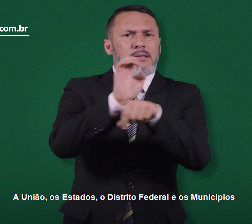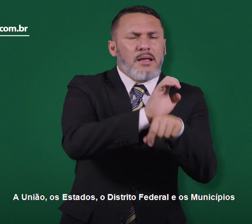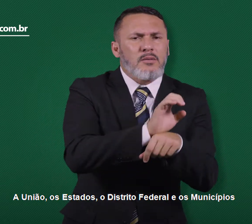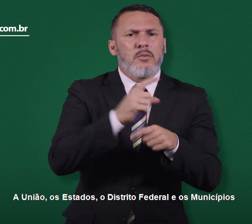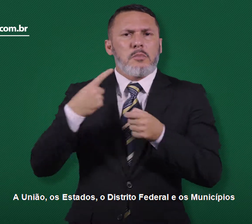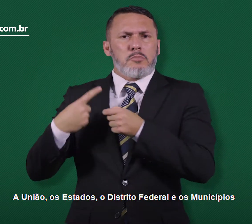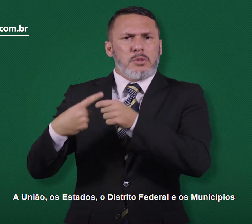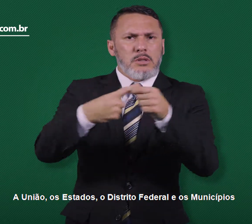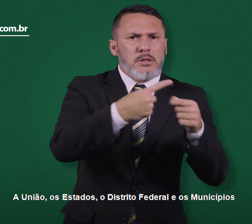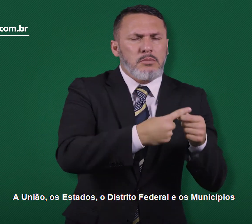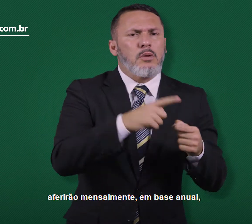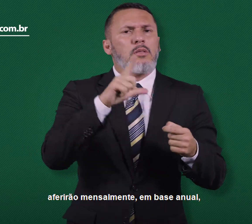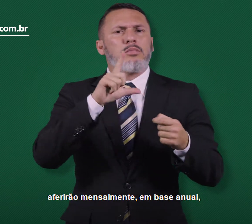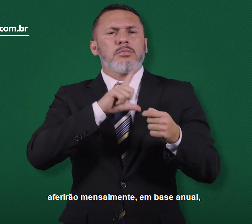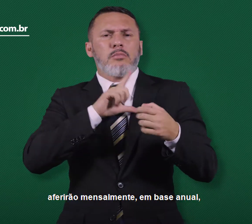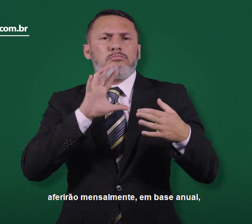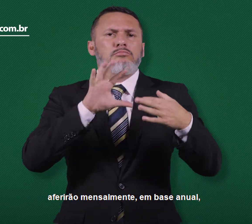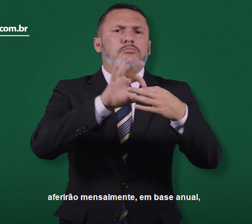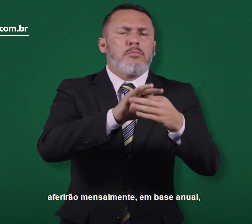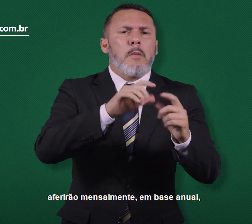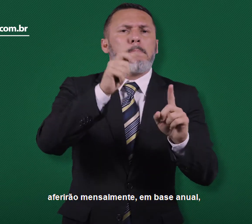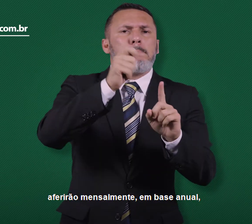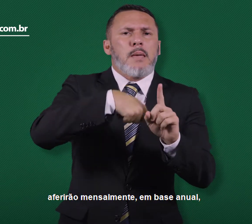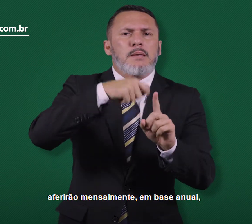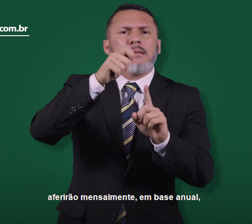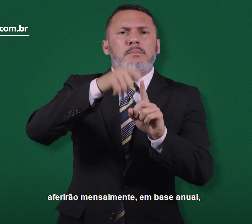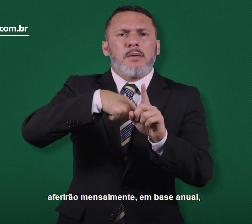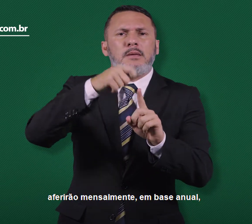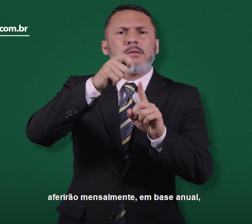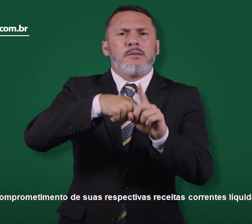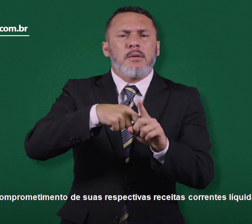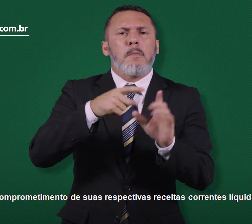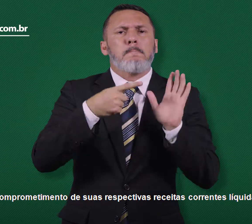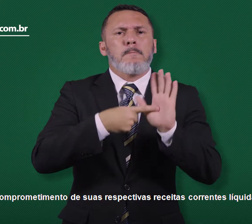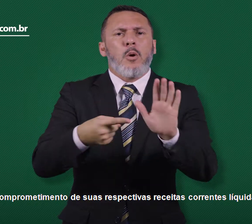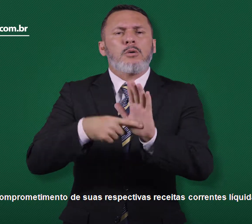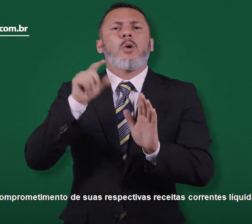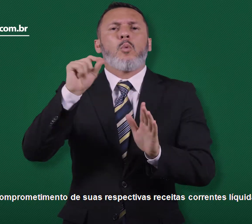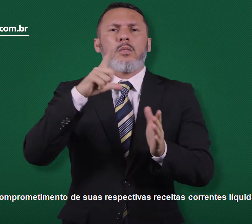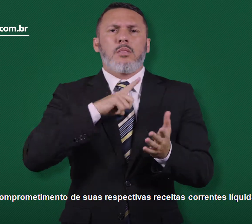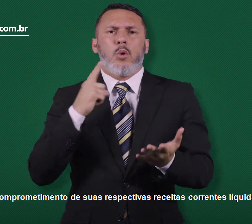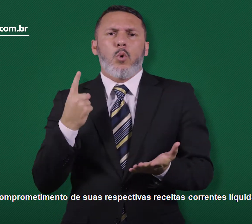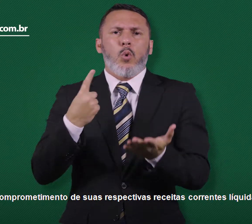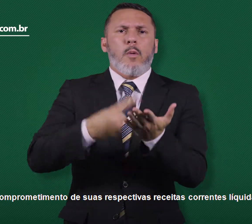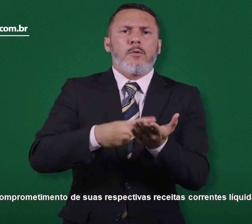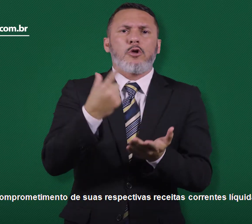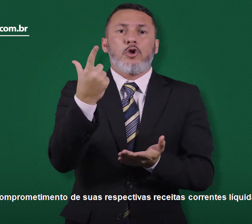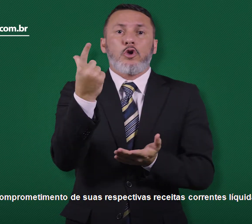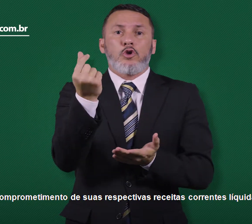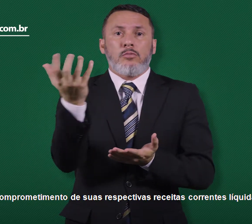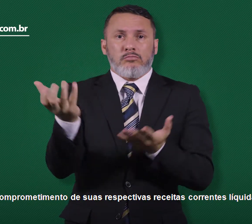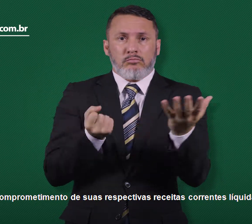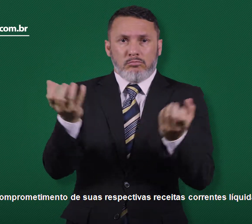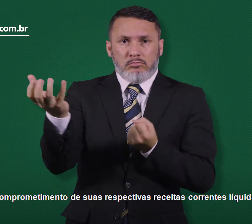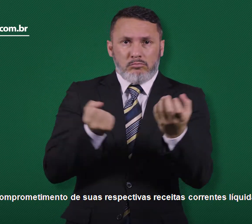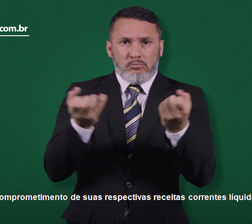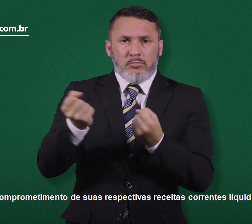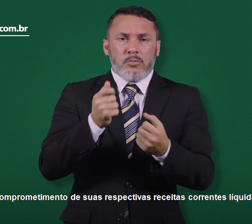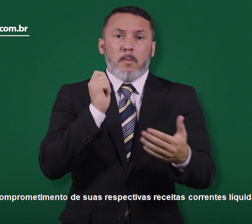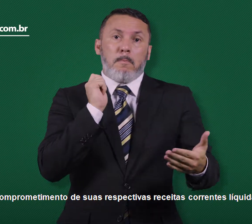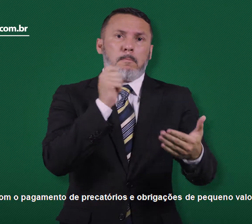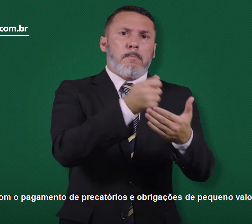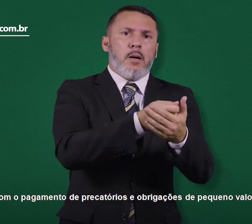Distrito Federal e os municípios aferirão mensalmente em base anual o comprometimento de suas respectivas receitas